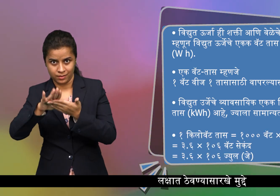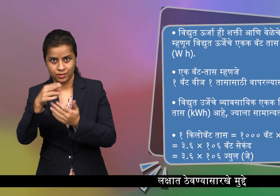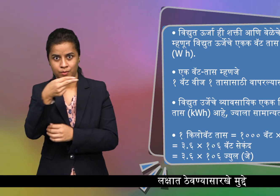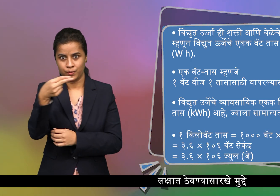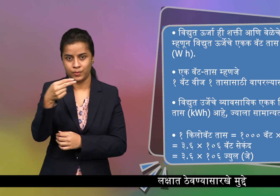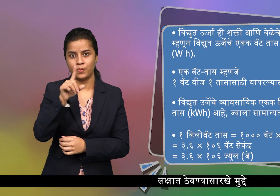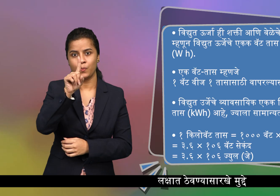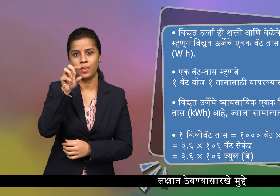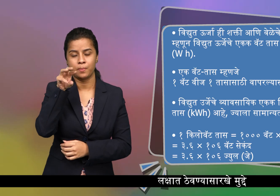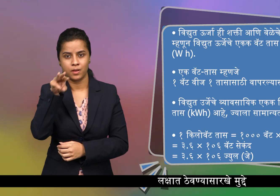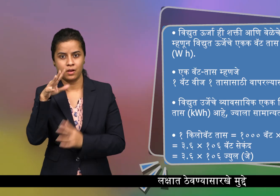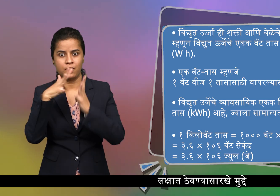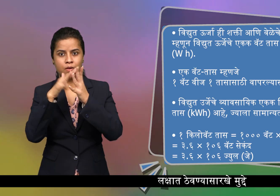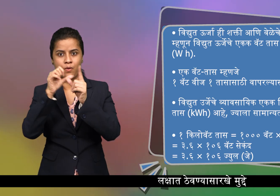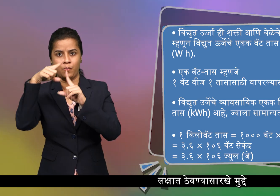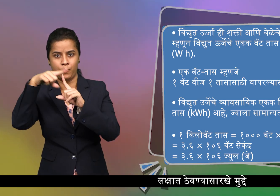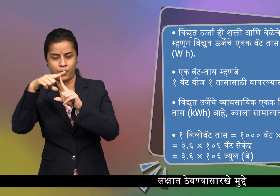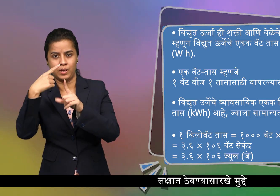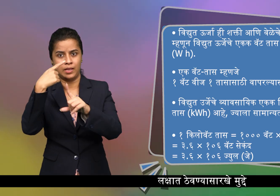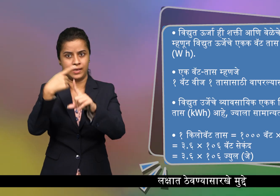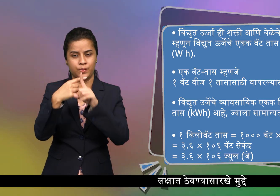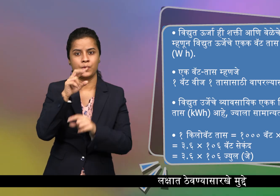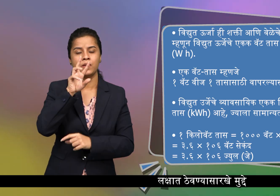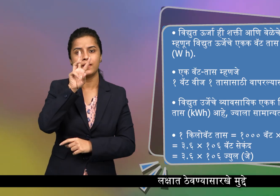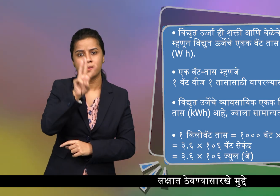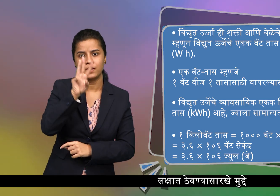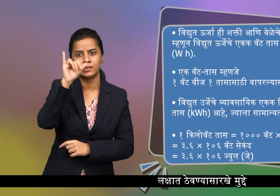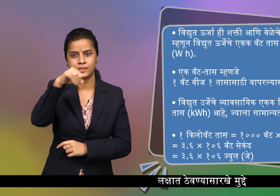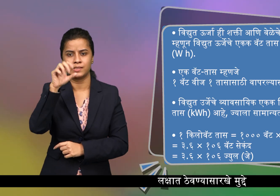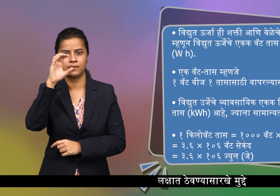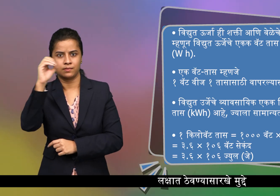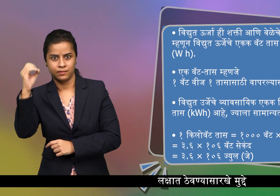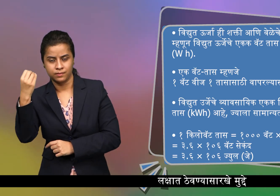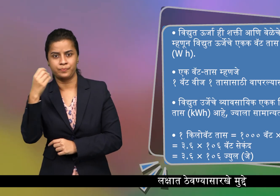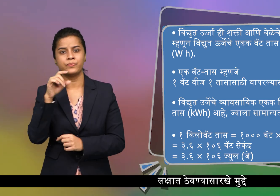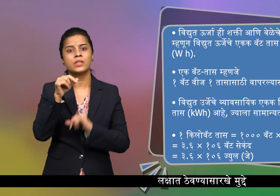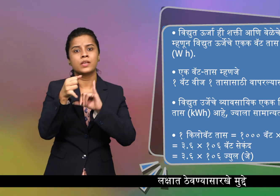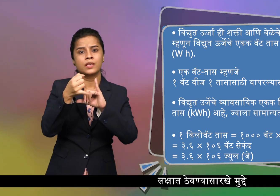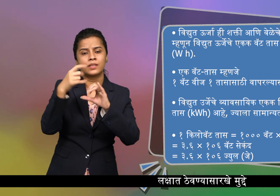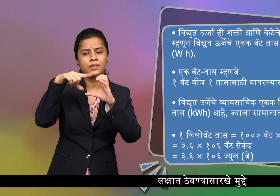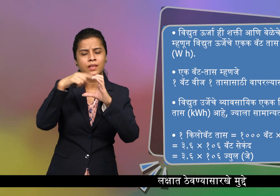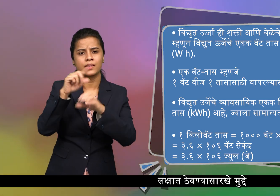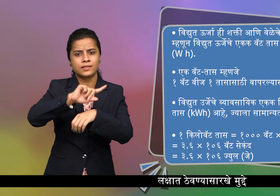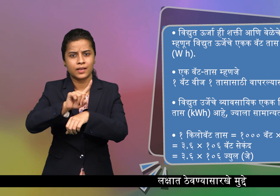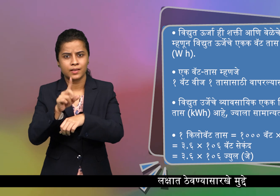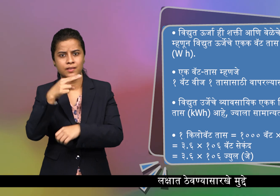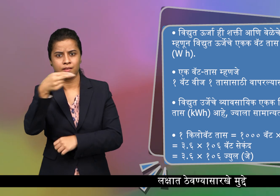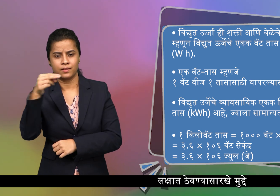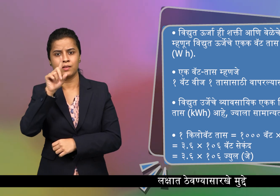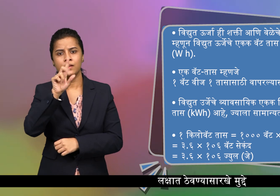बरोबर 3.6 गुणिले 106 जूल जे बरोबर 3.6 टाइम्स 10 कॅरेट 6